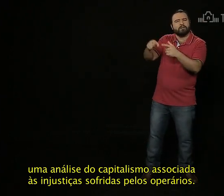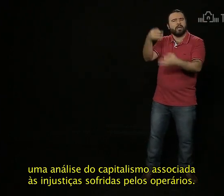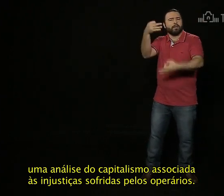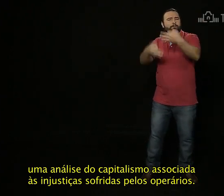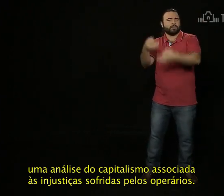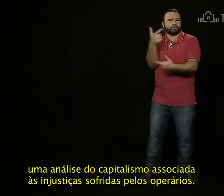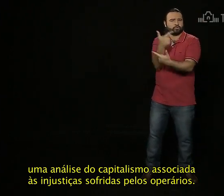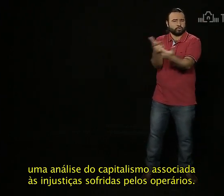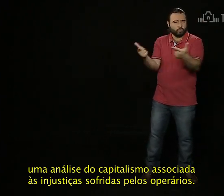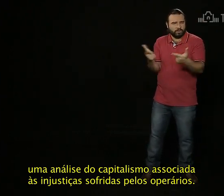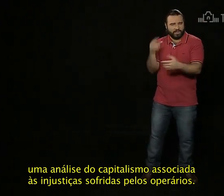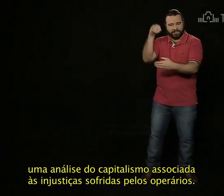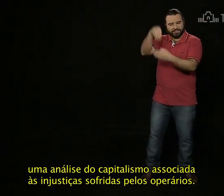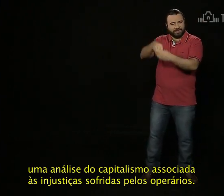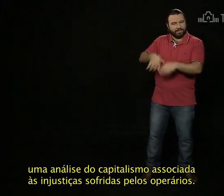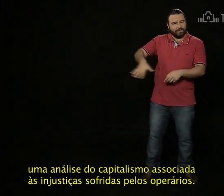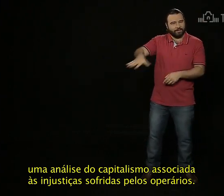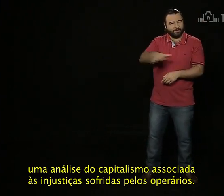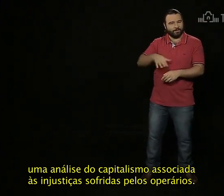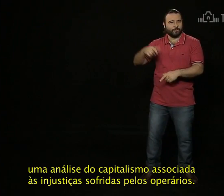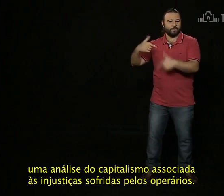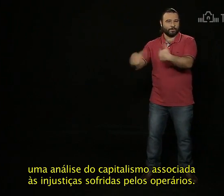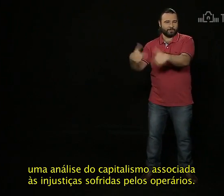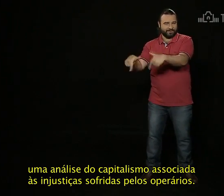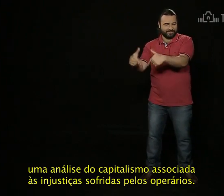injustiças sofridas pelos operários